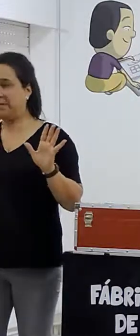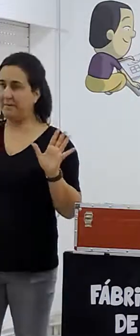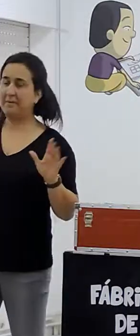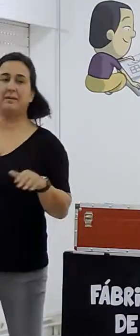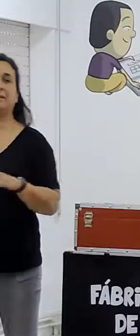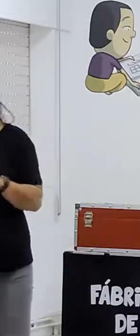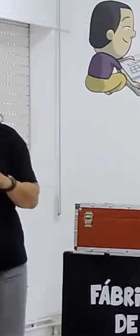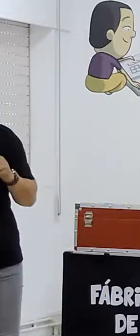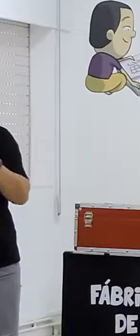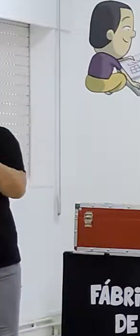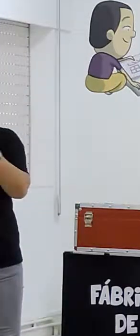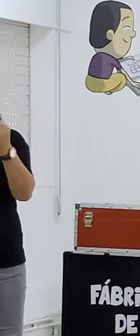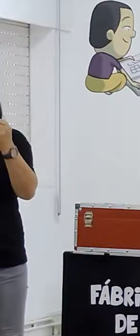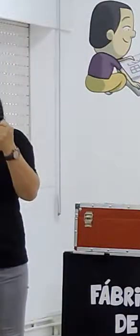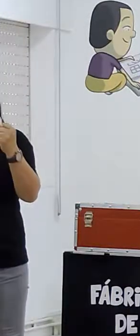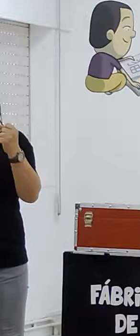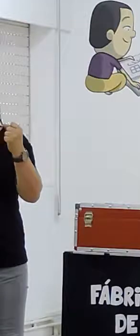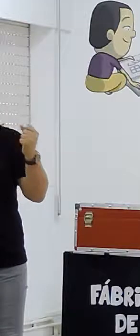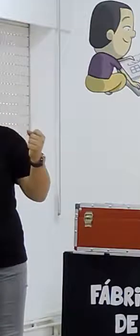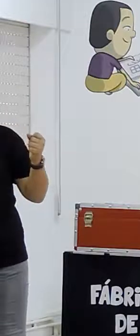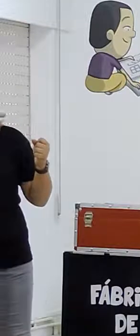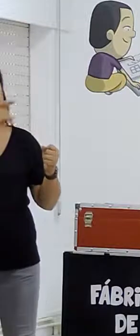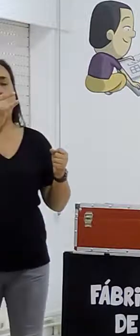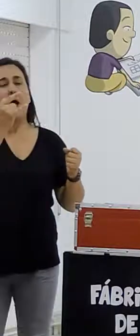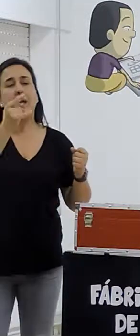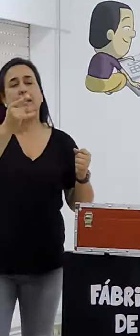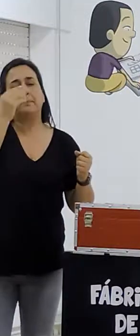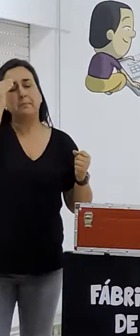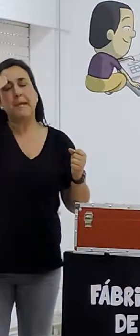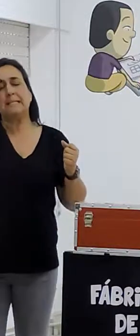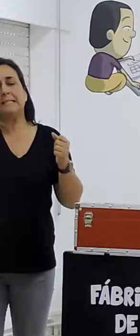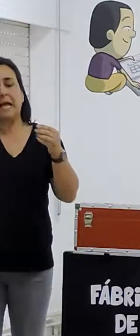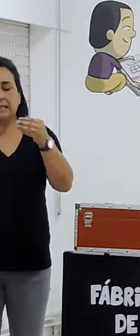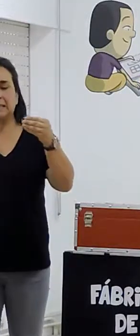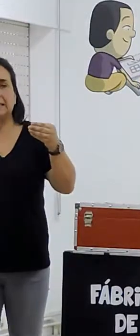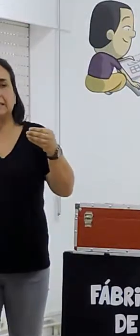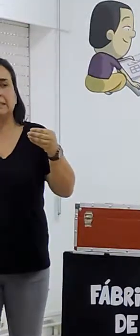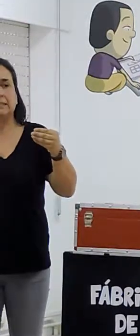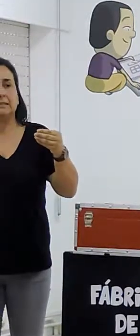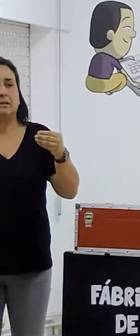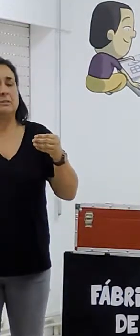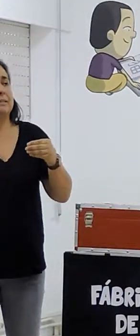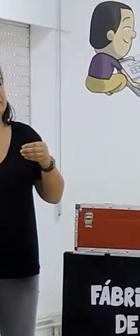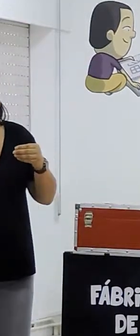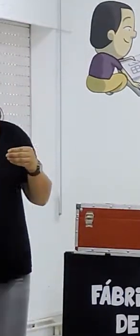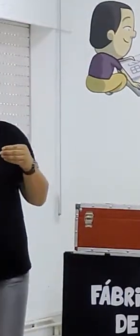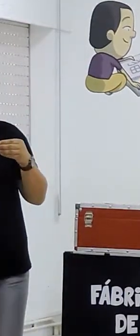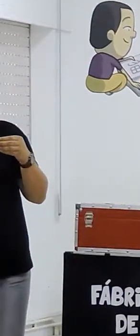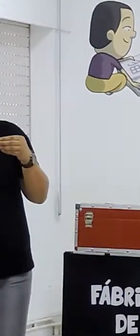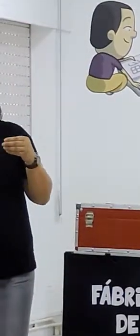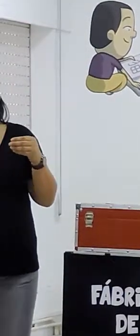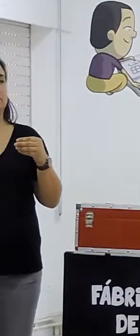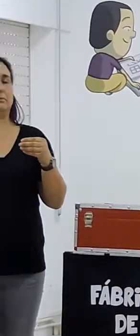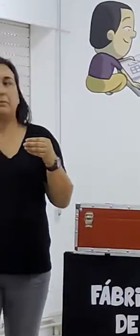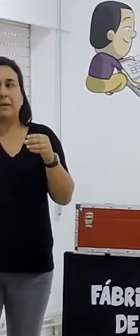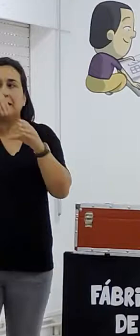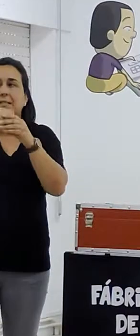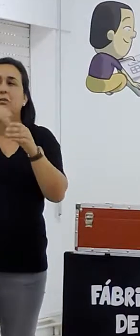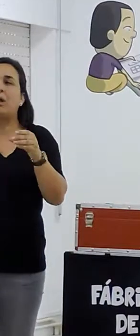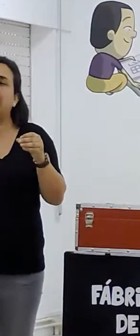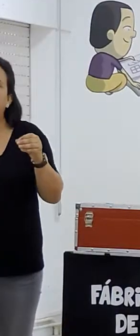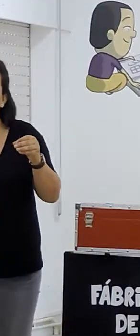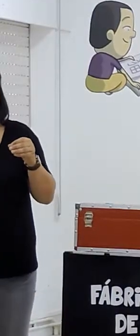No. A ver, con el poder de la mente, yo te transmito. ¿Tienes alguna idea de lo que... O sea, ¿te ha llegado algo? De momento no. De